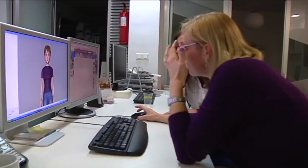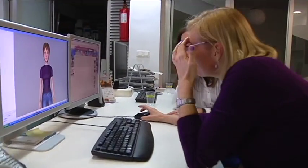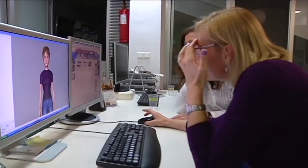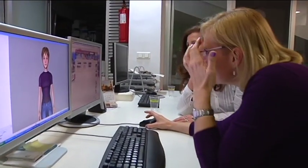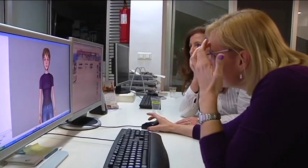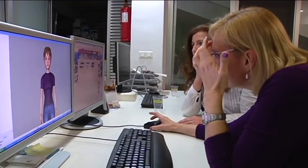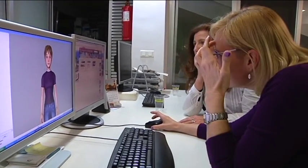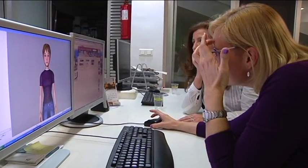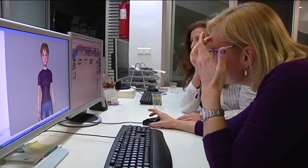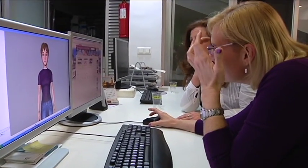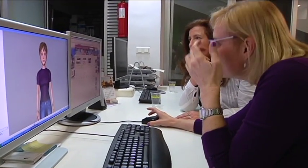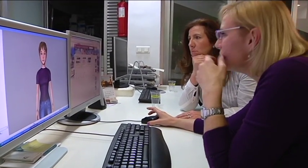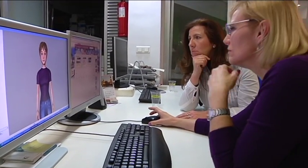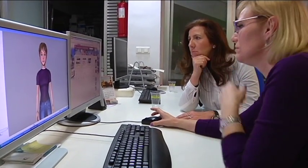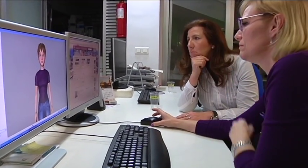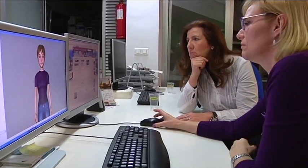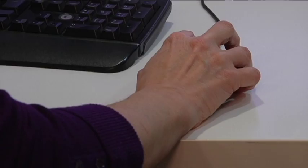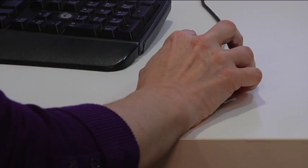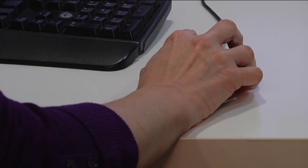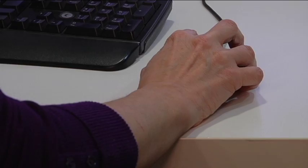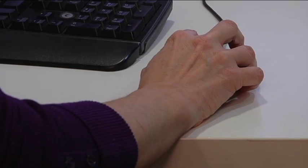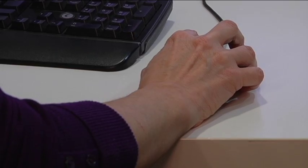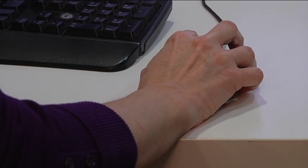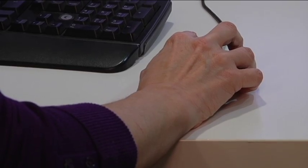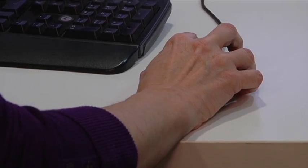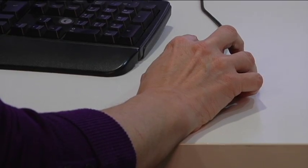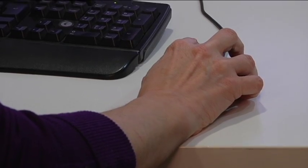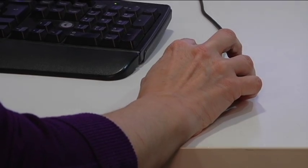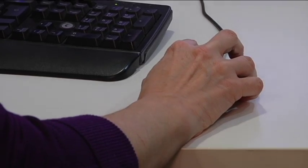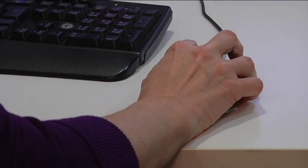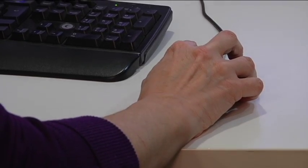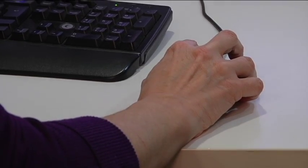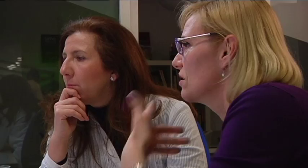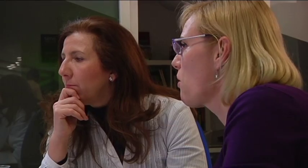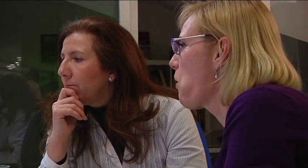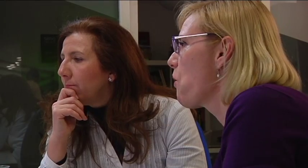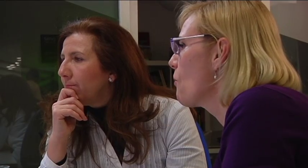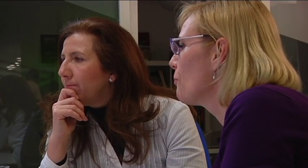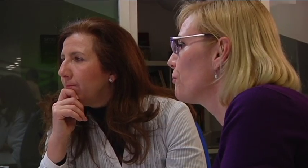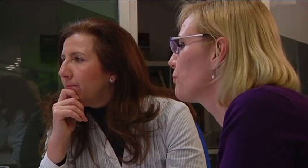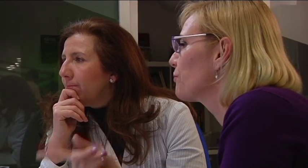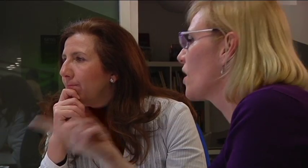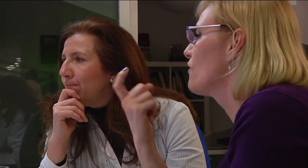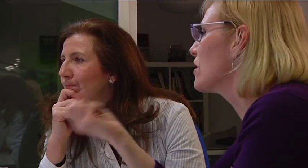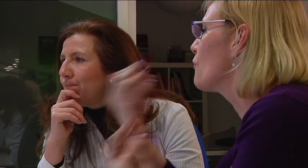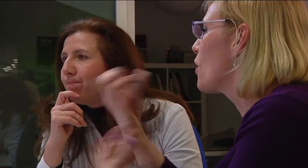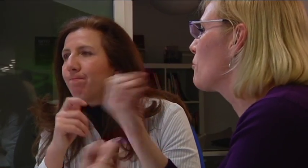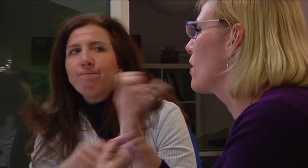Elisa trata de navegar por internet, pero para ella se trata de un mundo incomprensible en demasiadas ocasiones, porque Elisa